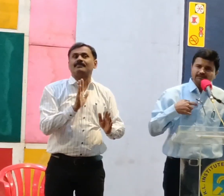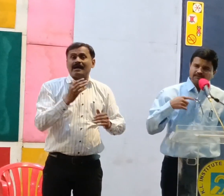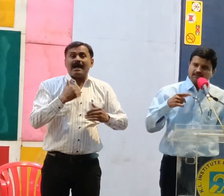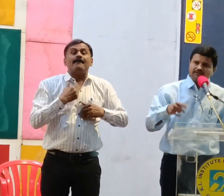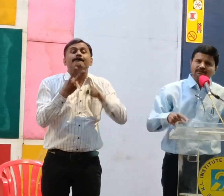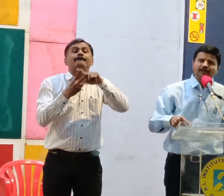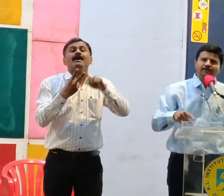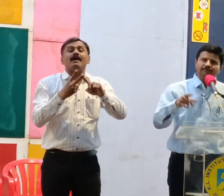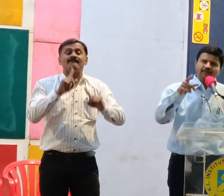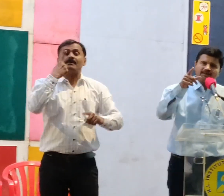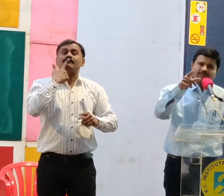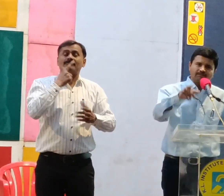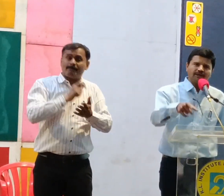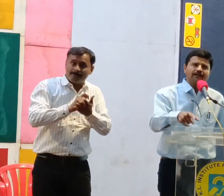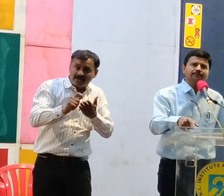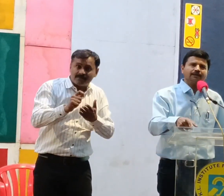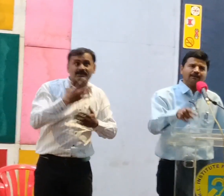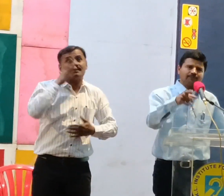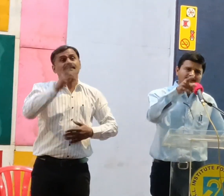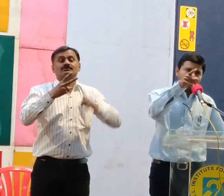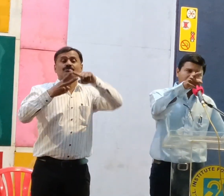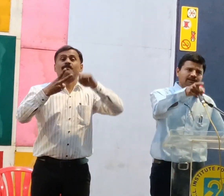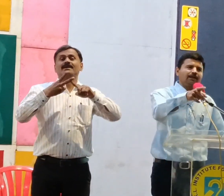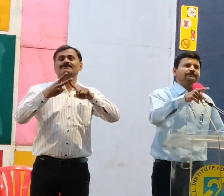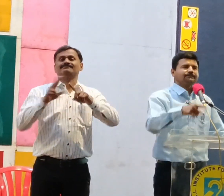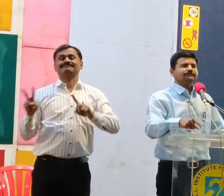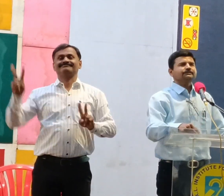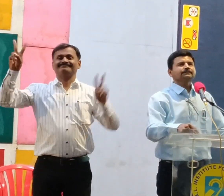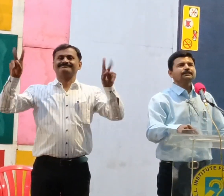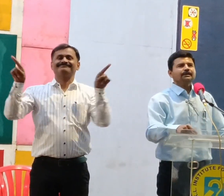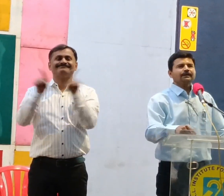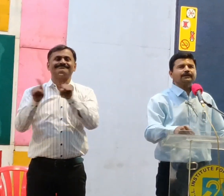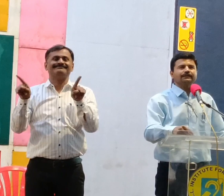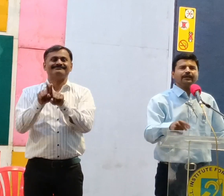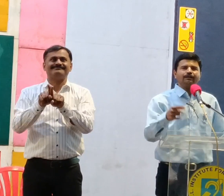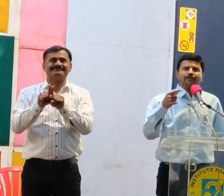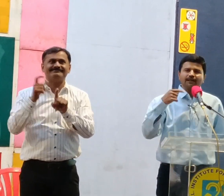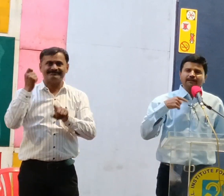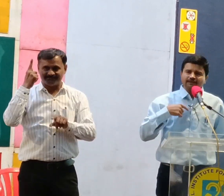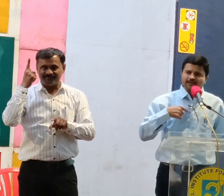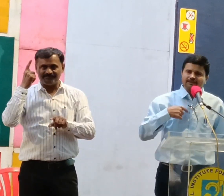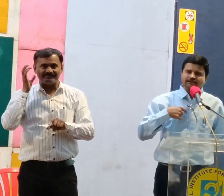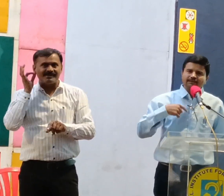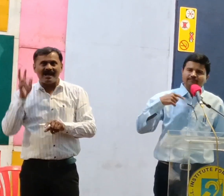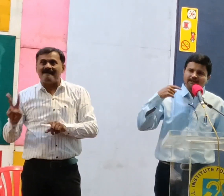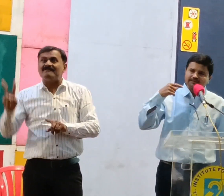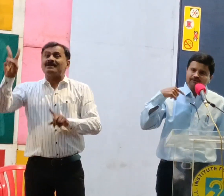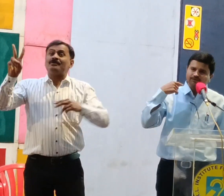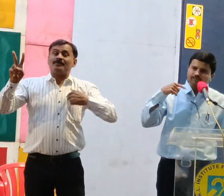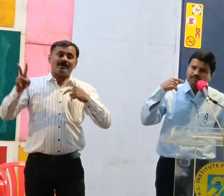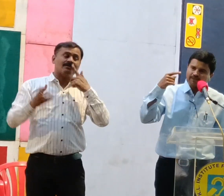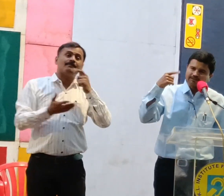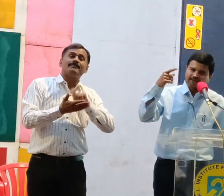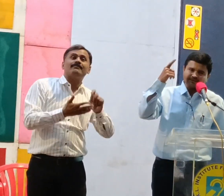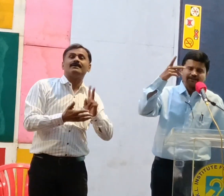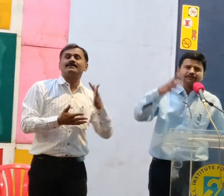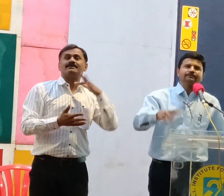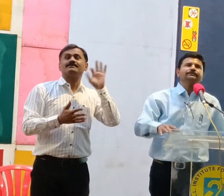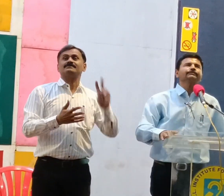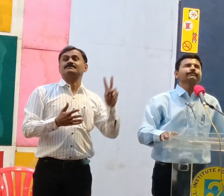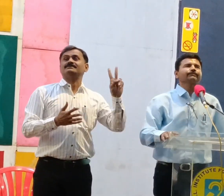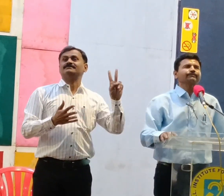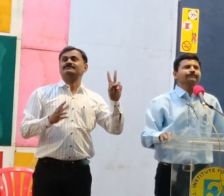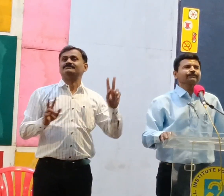મારી સત્યનિષ્ઠા અને મારી પ્રમાણિકતા એ મારા બે હીરા છે અને એ મારા હીરા જે છે ને મારા જીવનભર મારી સાથે